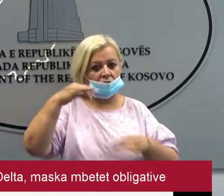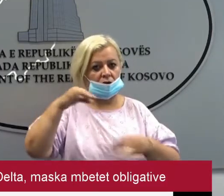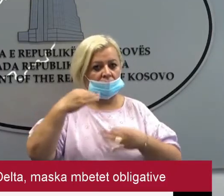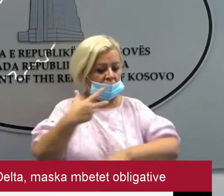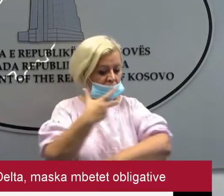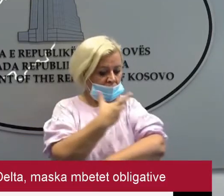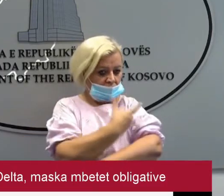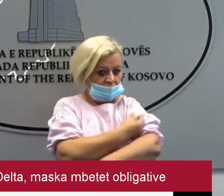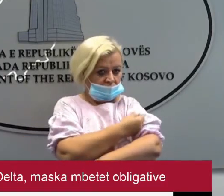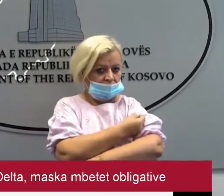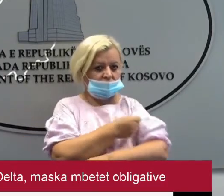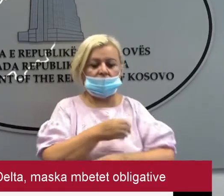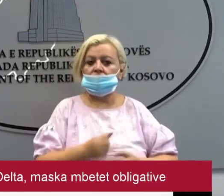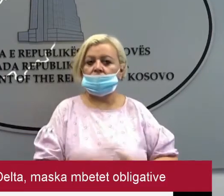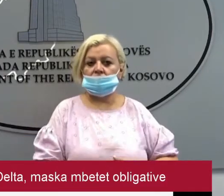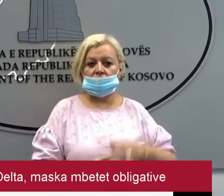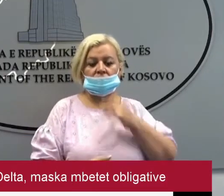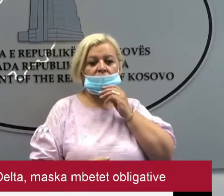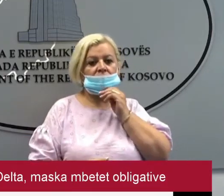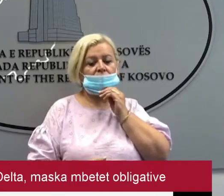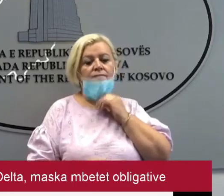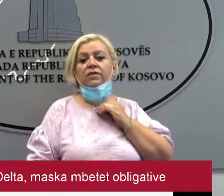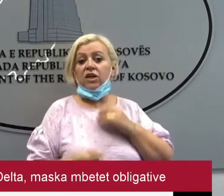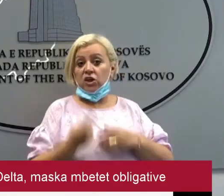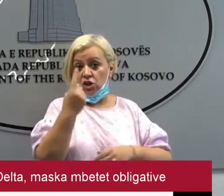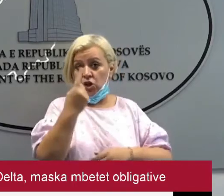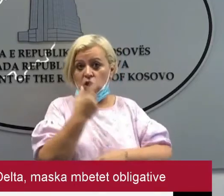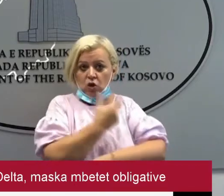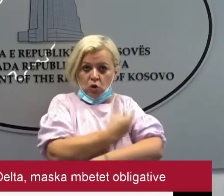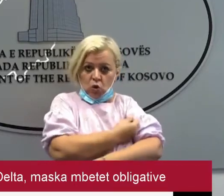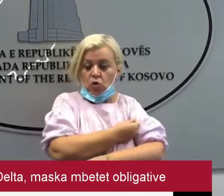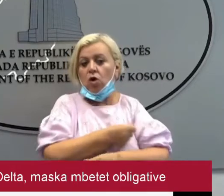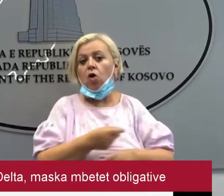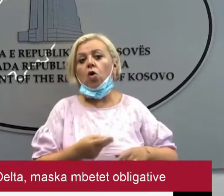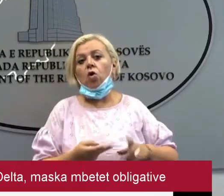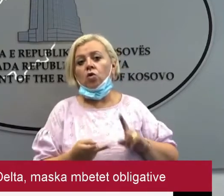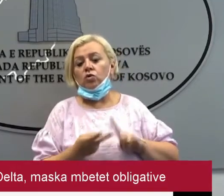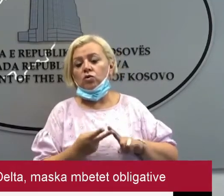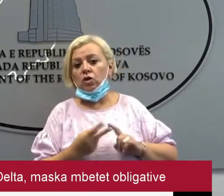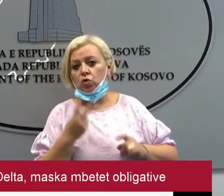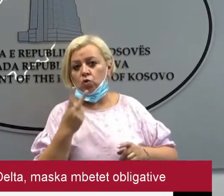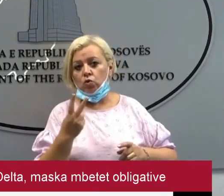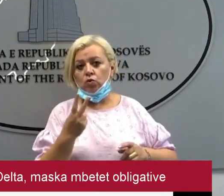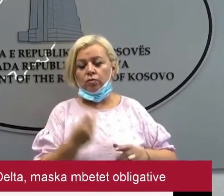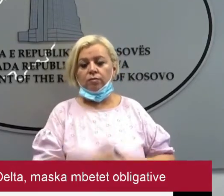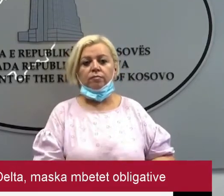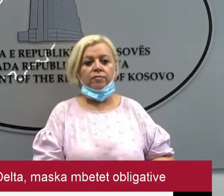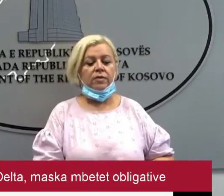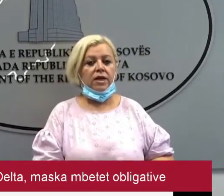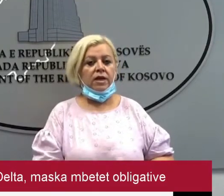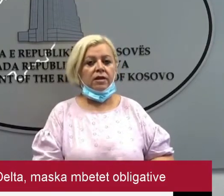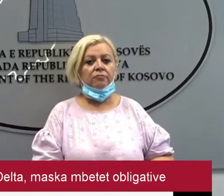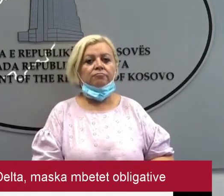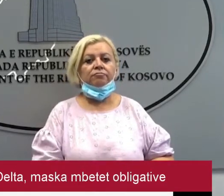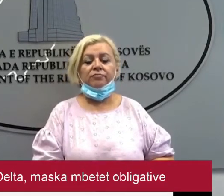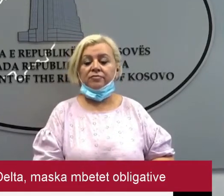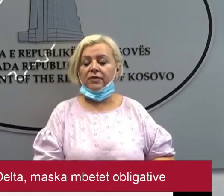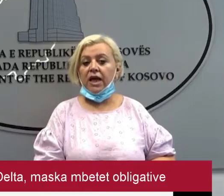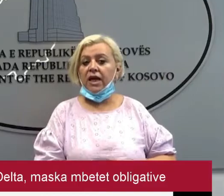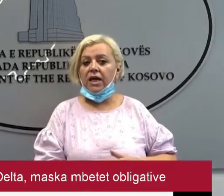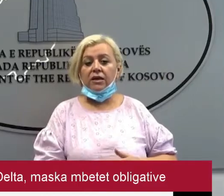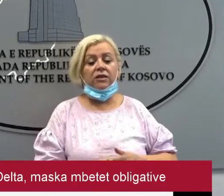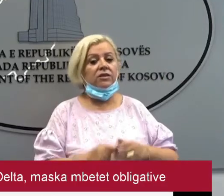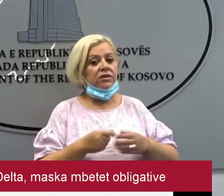certifikatën e vaksinimit të plot ose marrën e spaku një doze të vaksinës kundër COVID-19, testin real-time